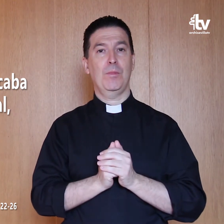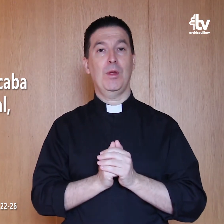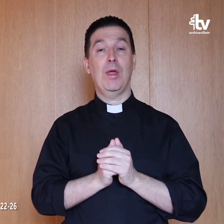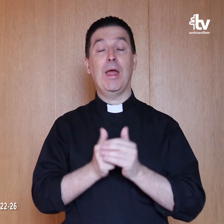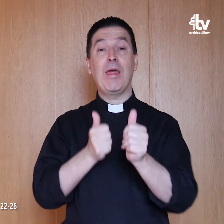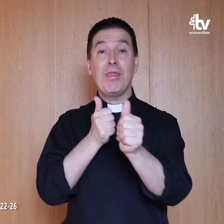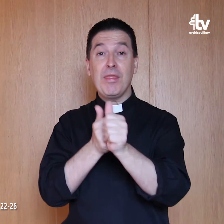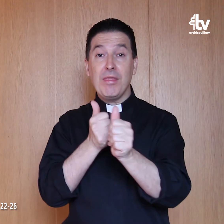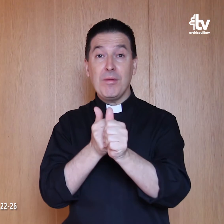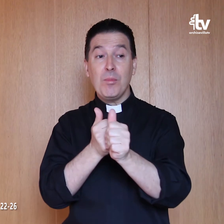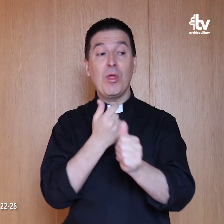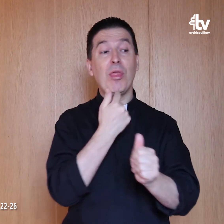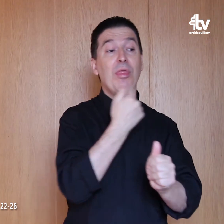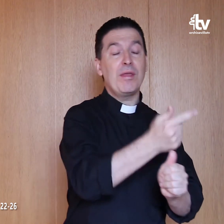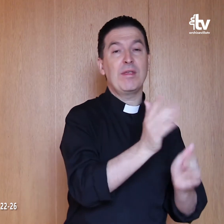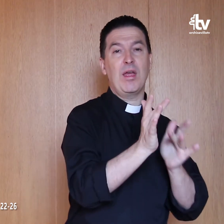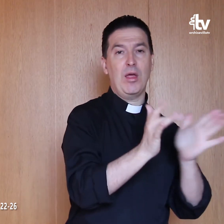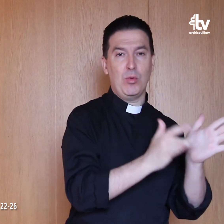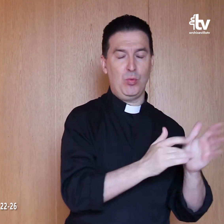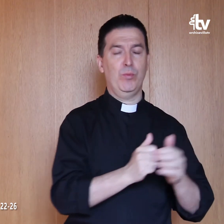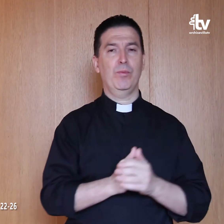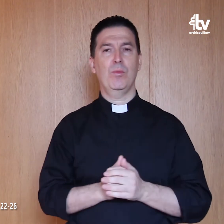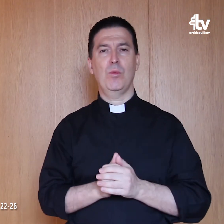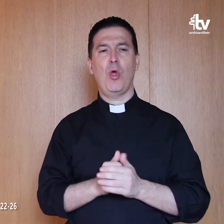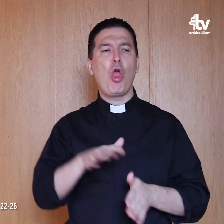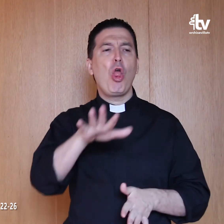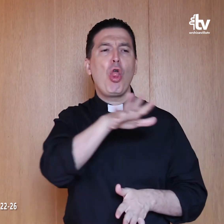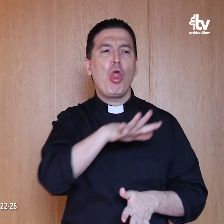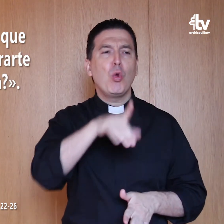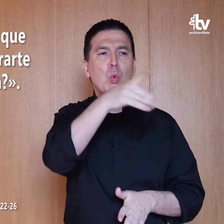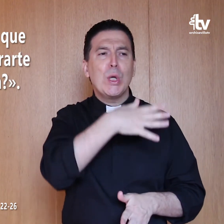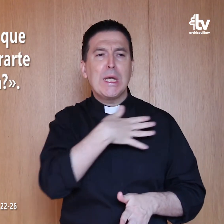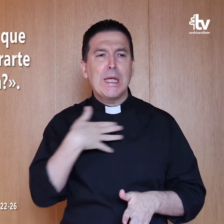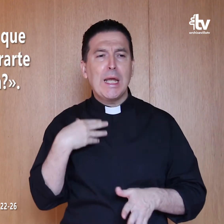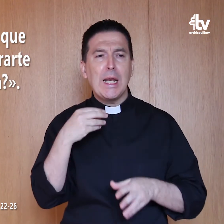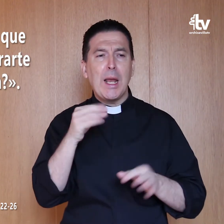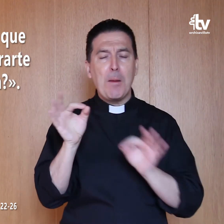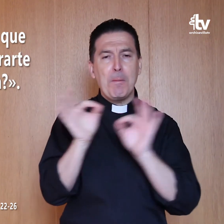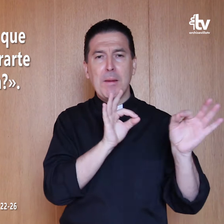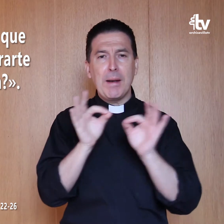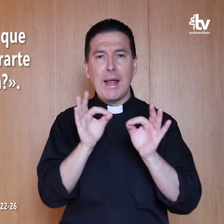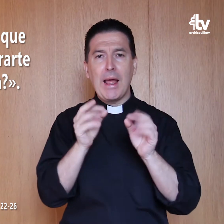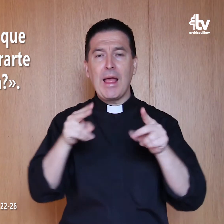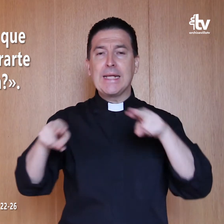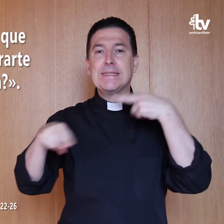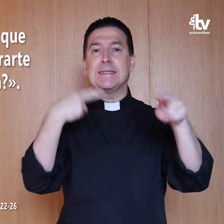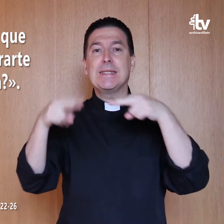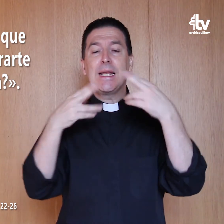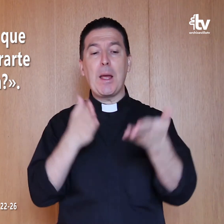le dijeron a Jesús sus discípulos, ¿dónde quieres que vayamos a prepararte